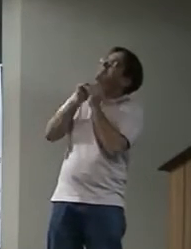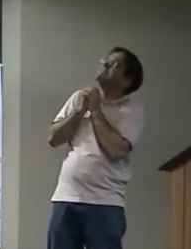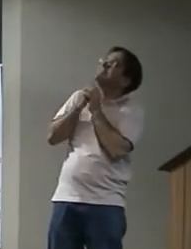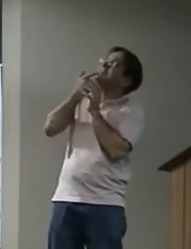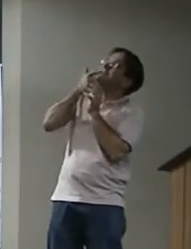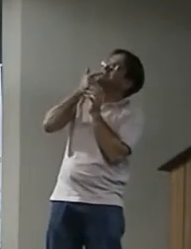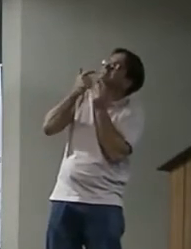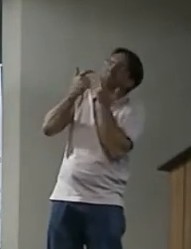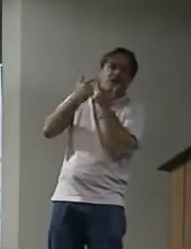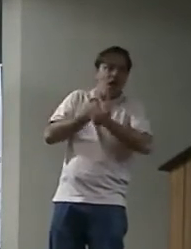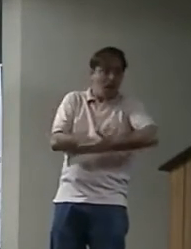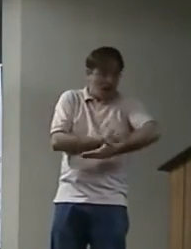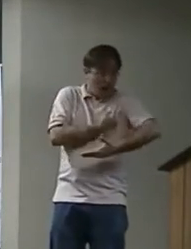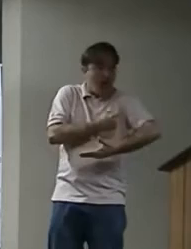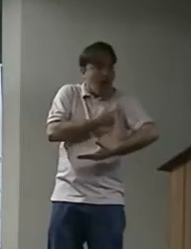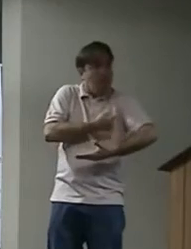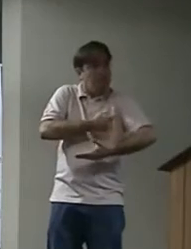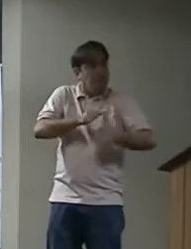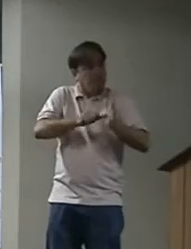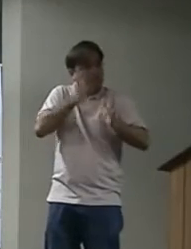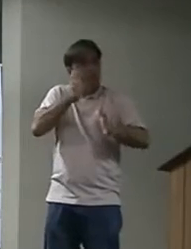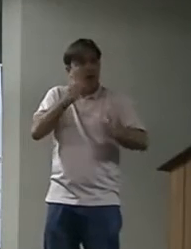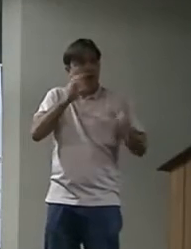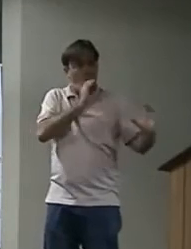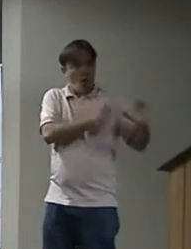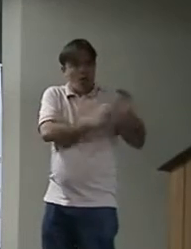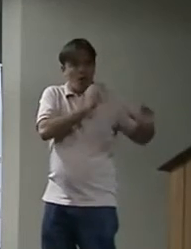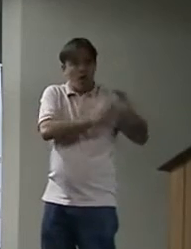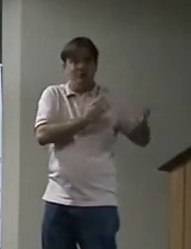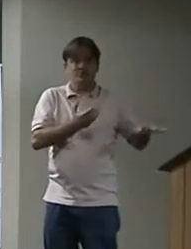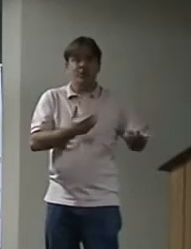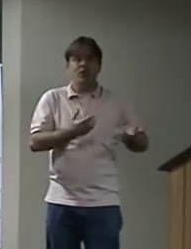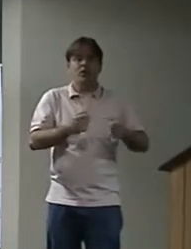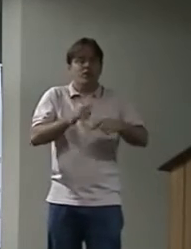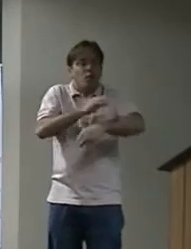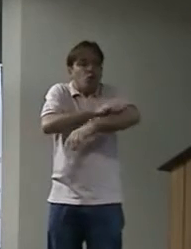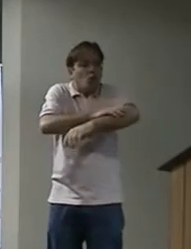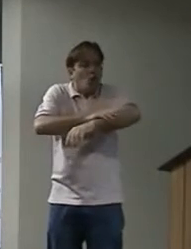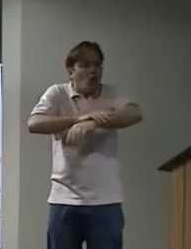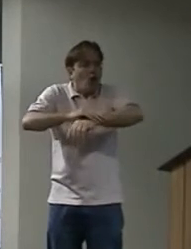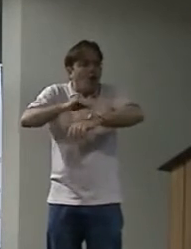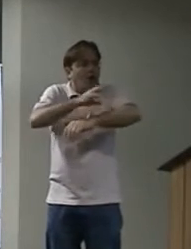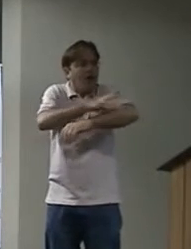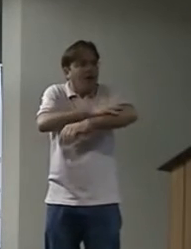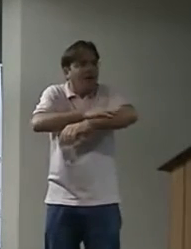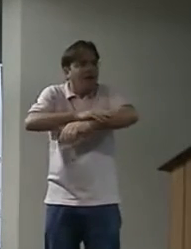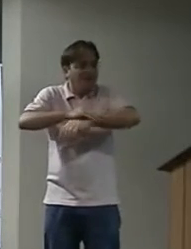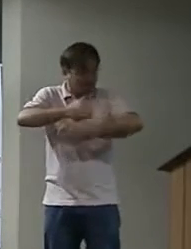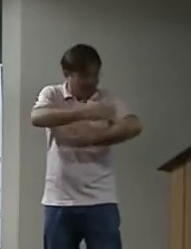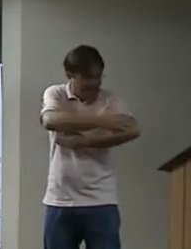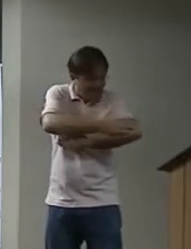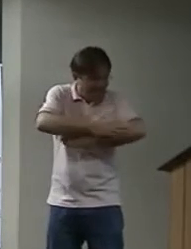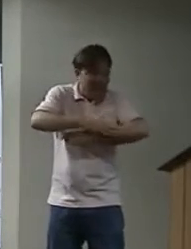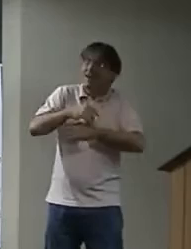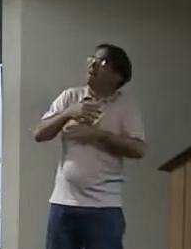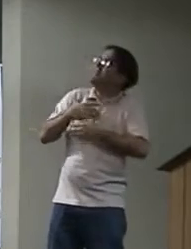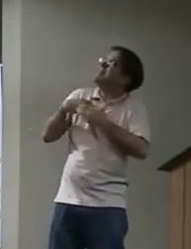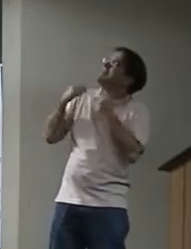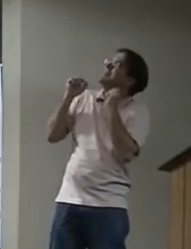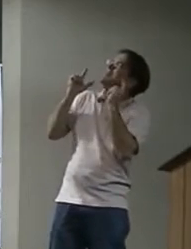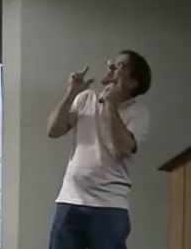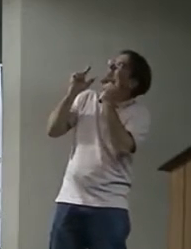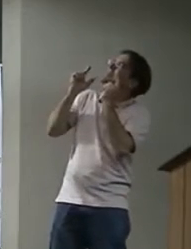fisionomia, né, das feições, daquilo que você vai passar para a criança, sentimento de dor, de alegria,